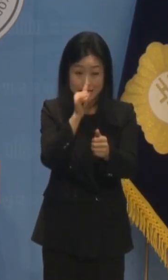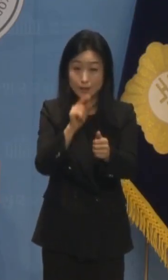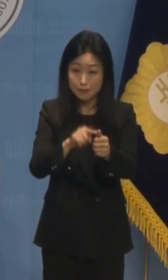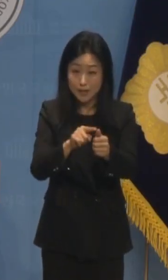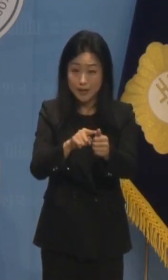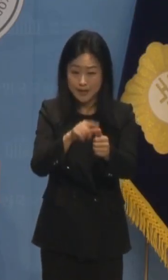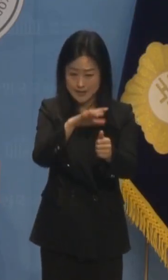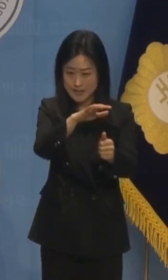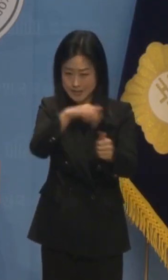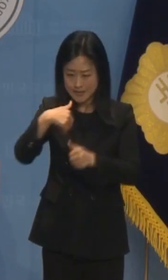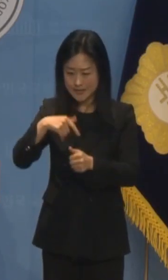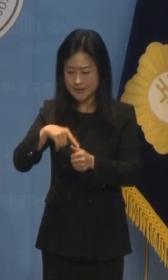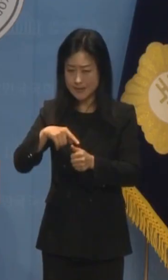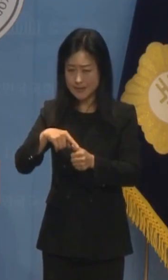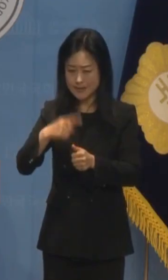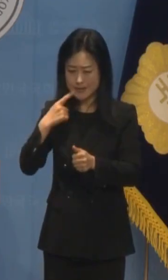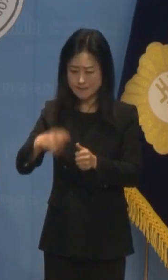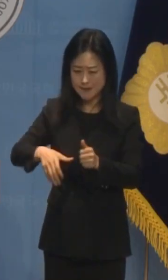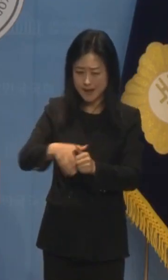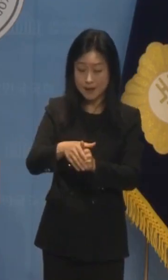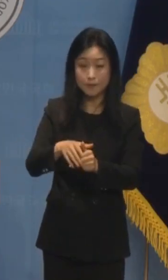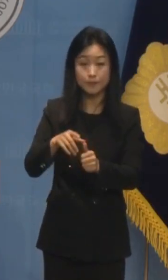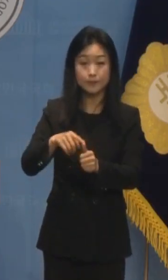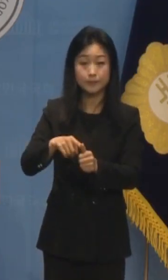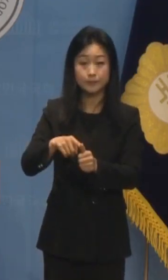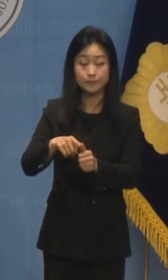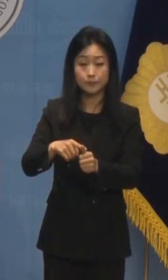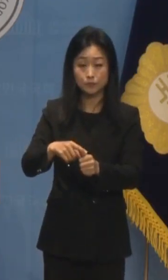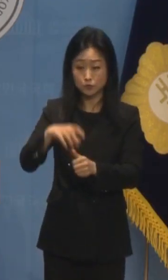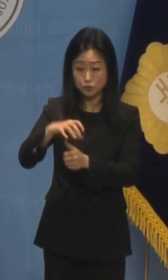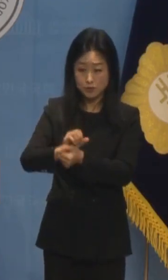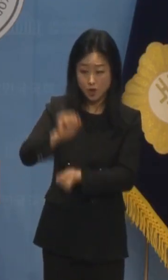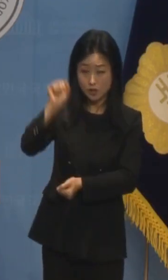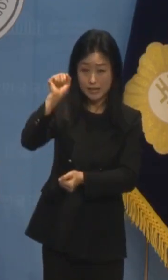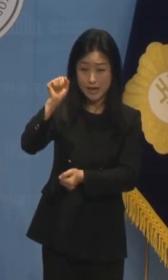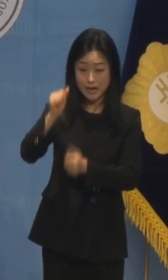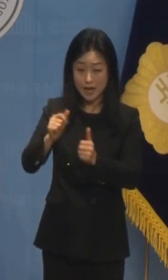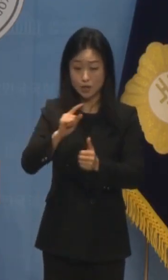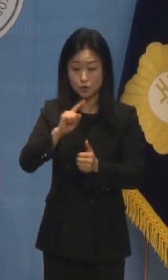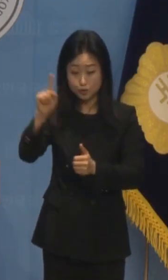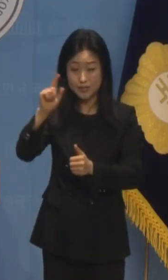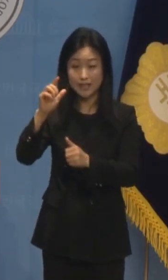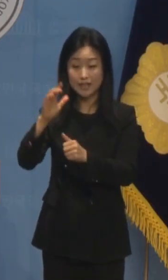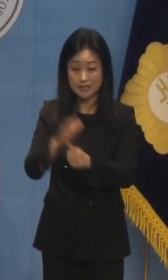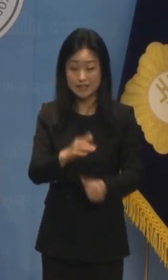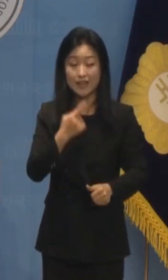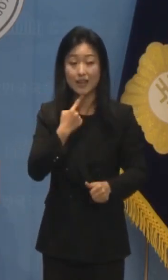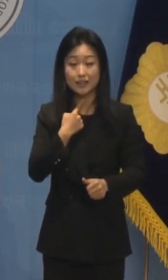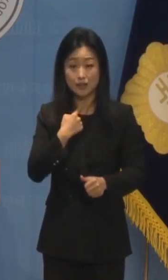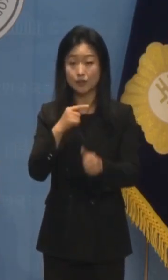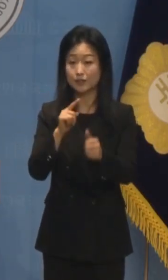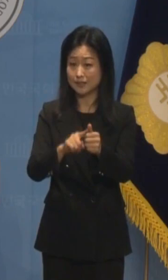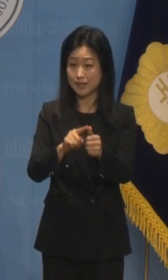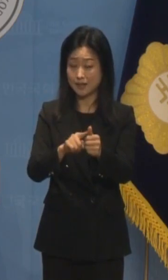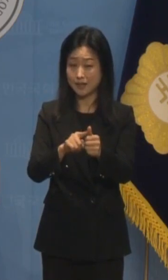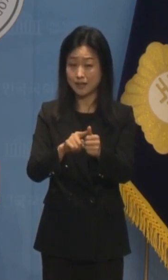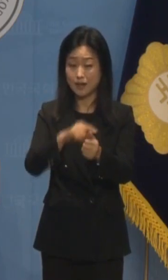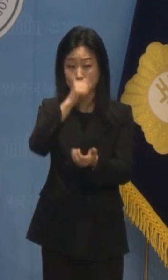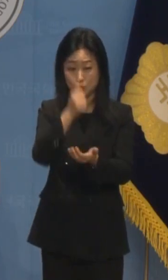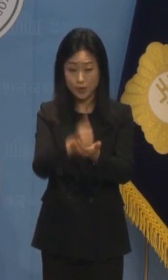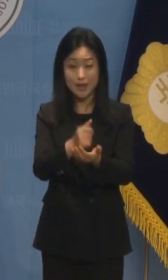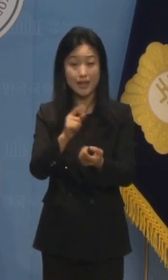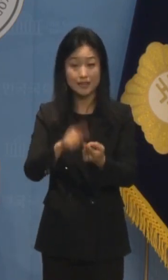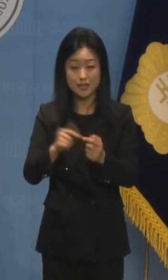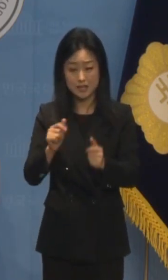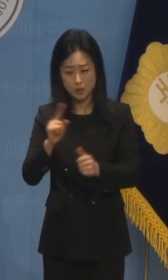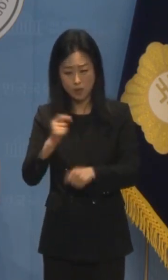검찰은 아직도 구속영장을 청구했다가 기각됐던 김진성 씨의 알선수재에 대해